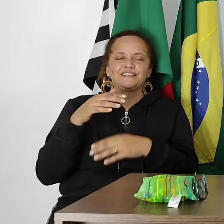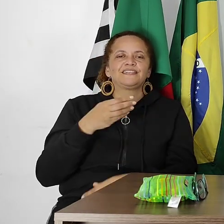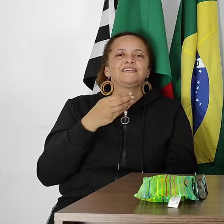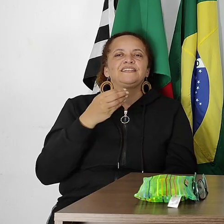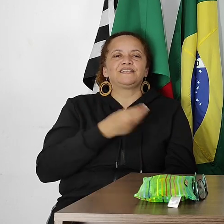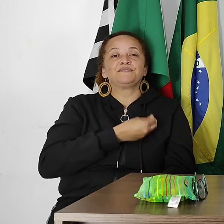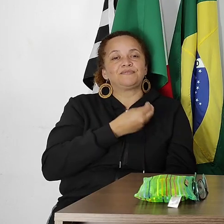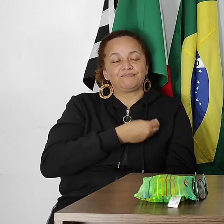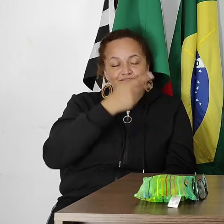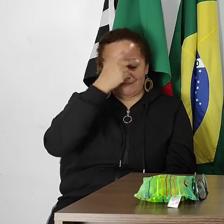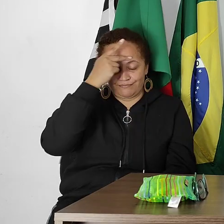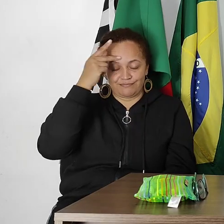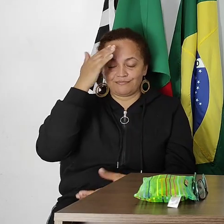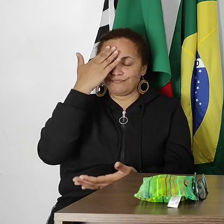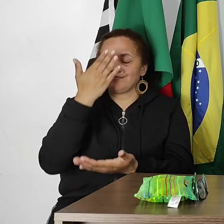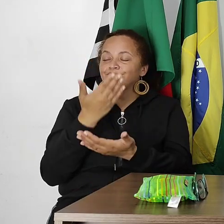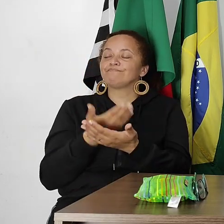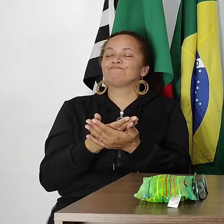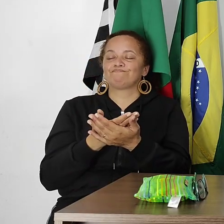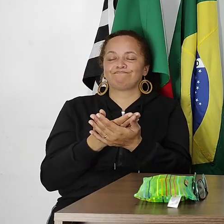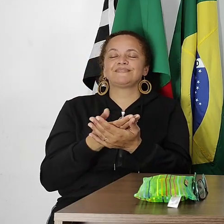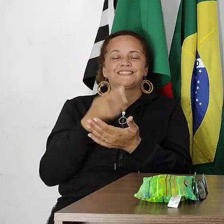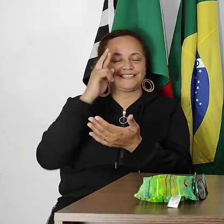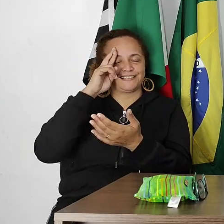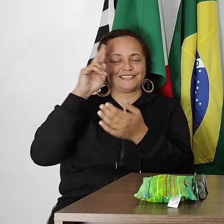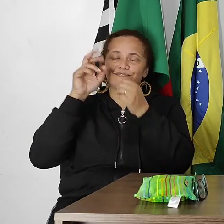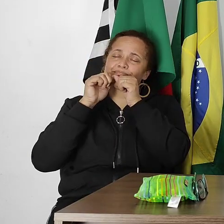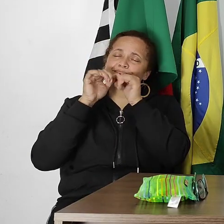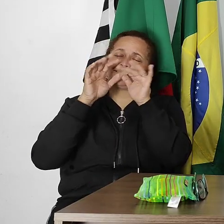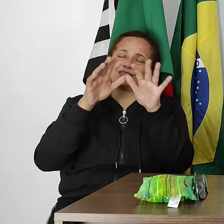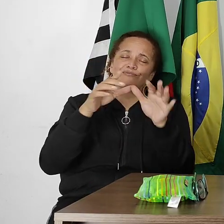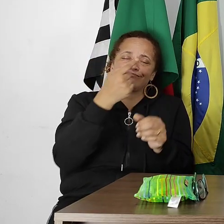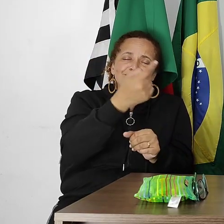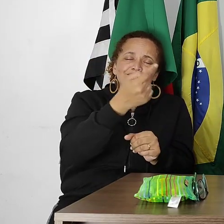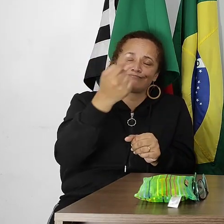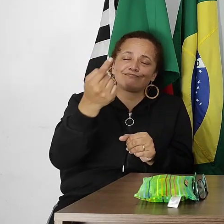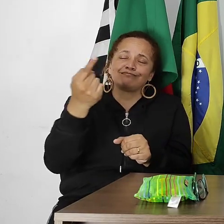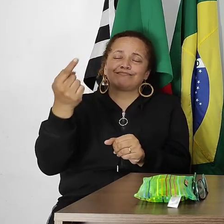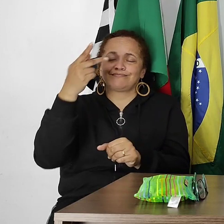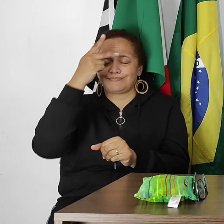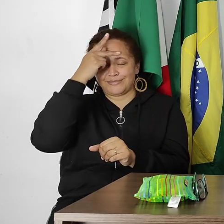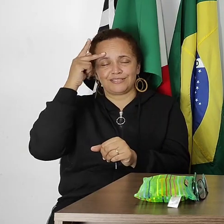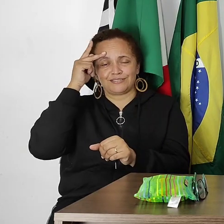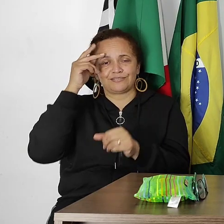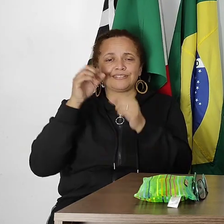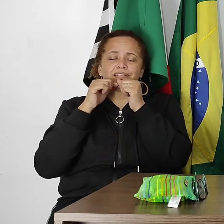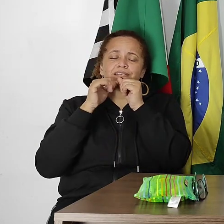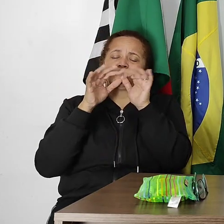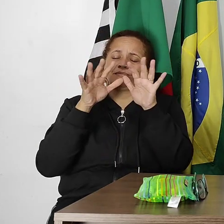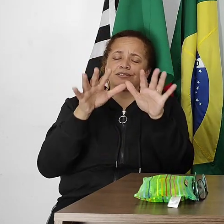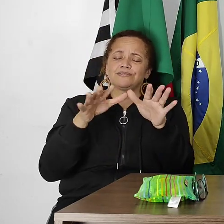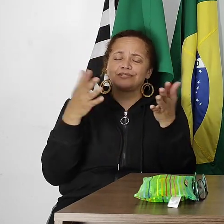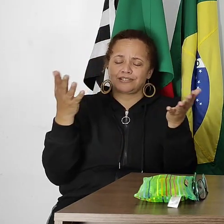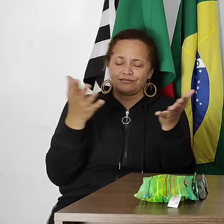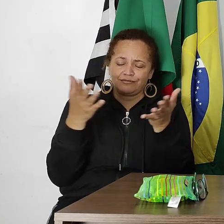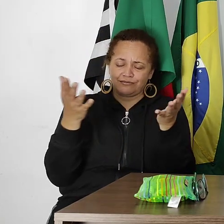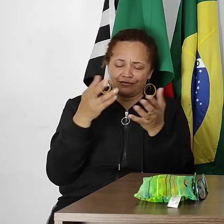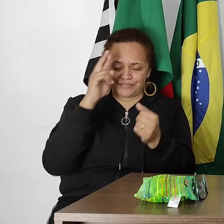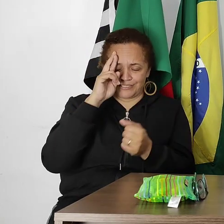Ti, Senhor. Visita essas almas tão preciosas para o Senhor, Pai. Oh, Senhor, vai visitando, vai entrando